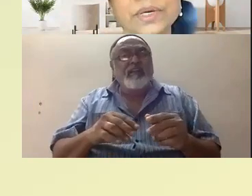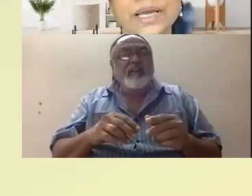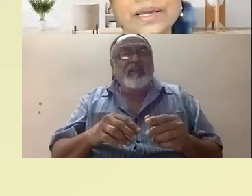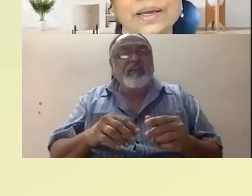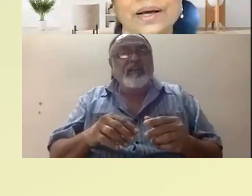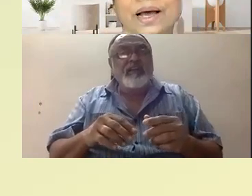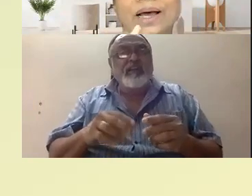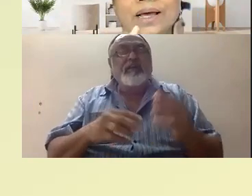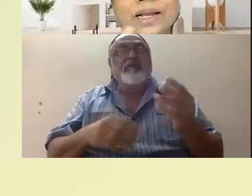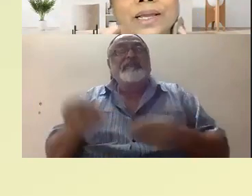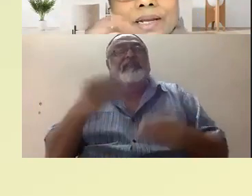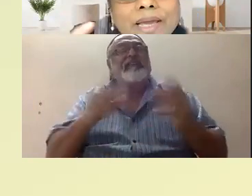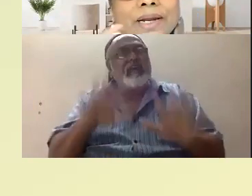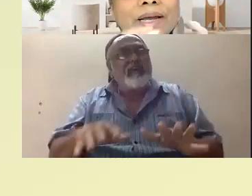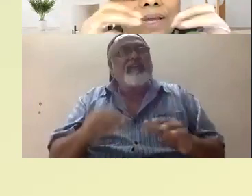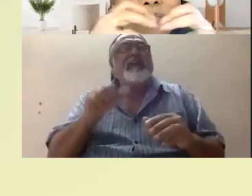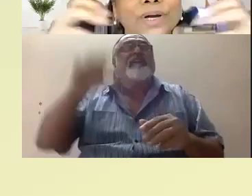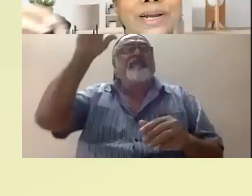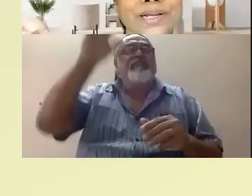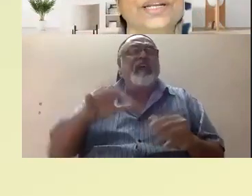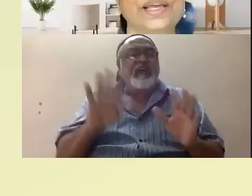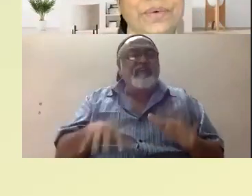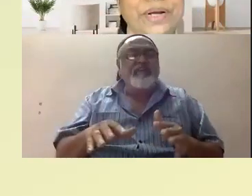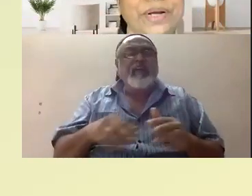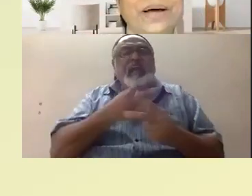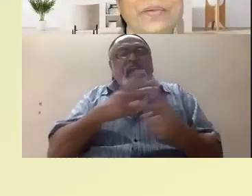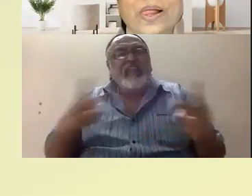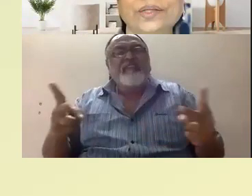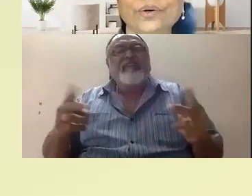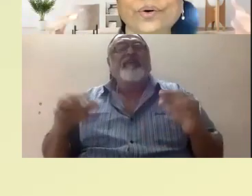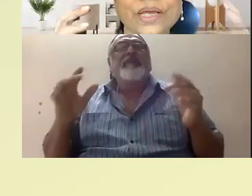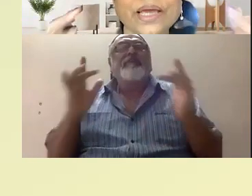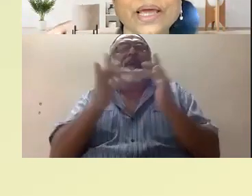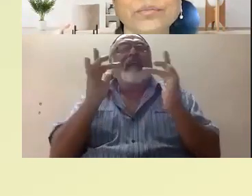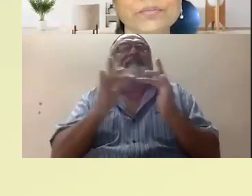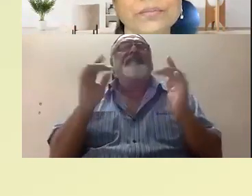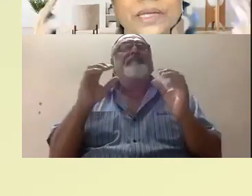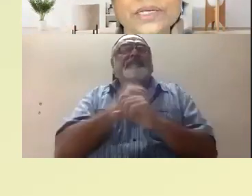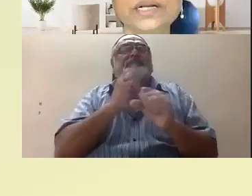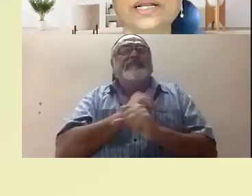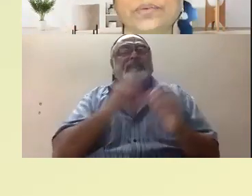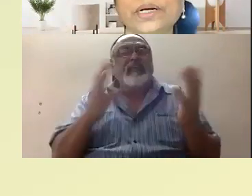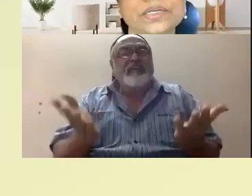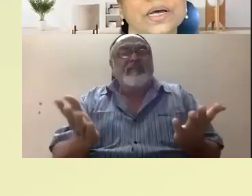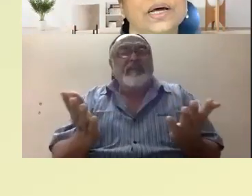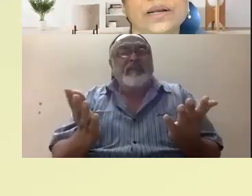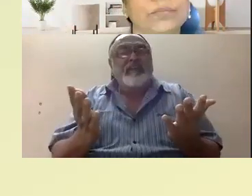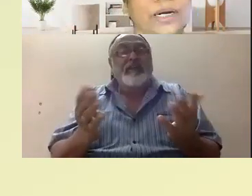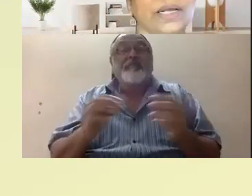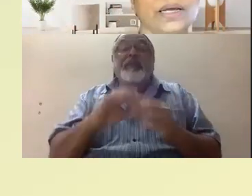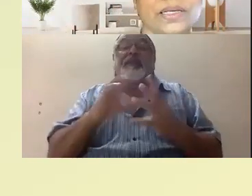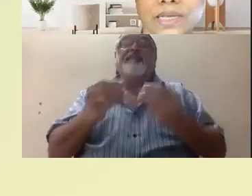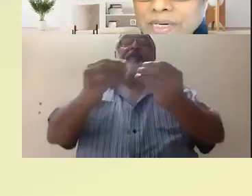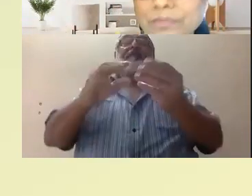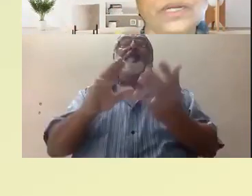एंटरप्राइज में भी है, लेकिन कहीं ना कहीं वो कनेक्शन नहीं बन रहा. तो दे कैन बी मेजर एनेबलर्स इन